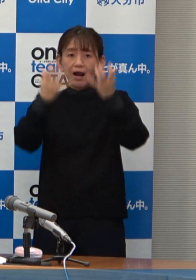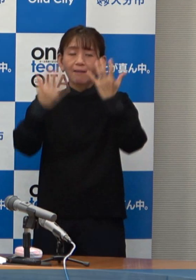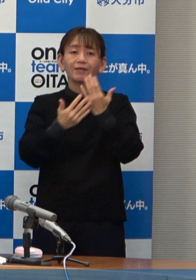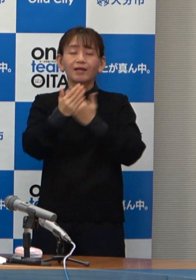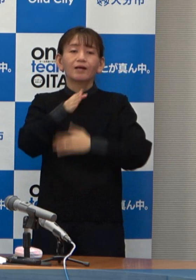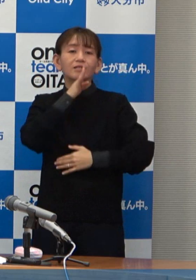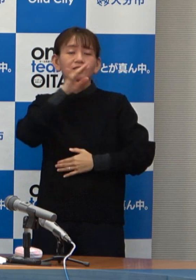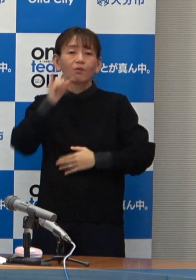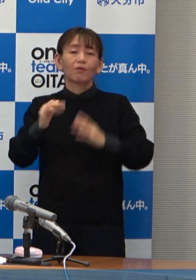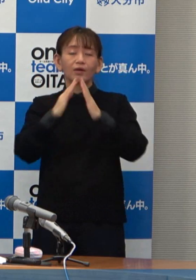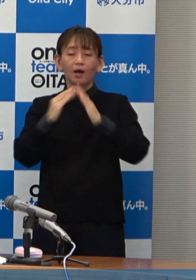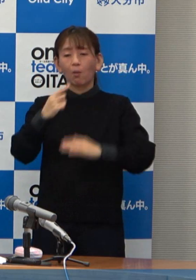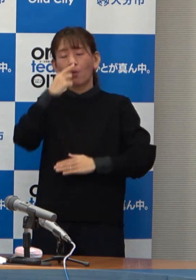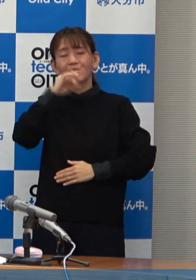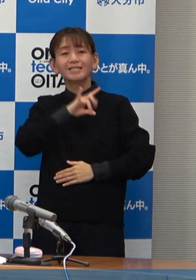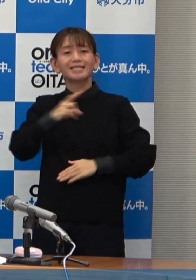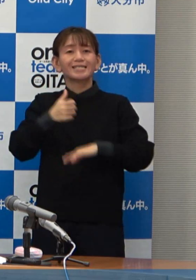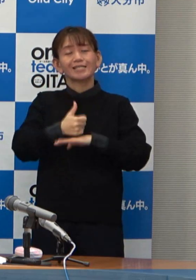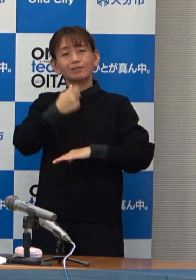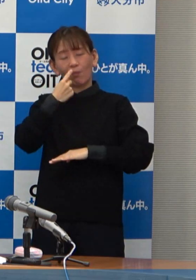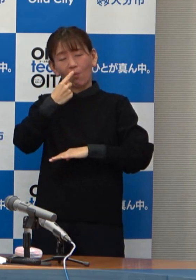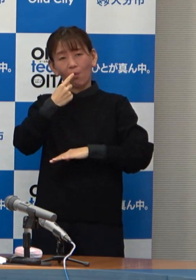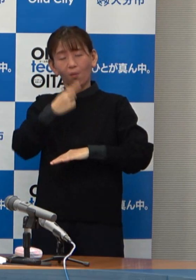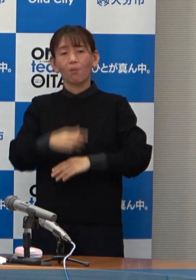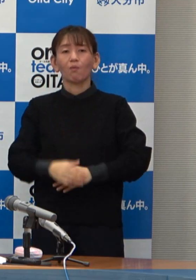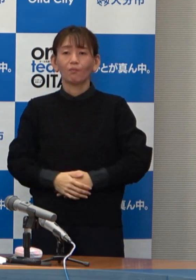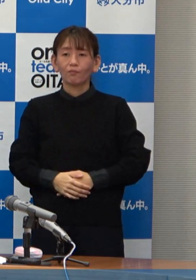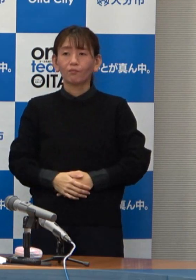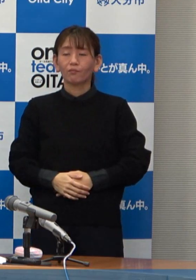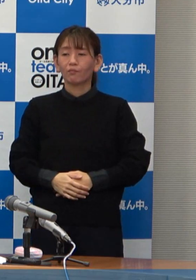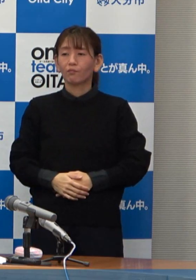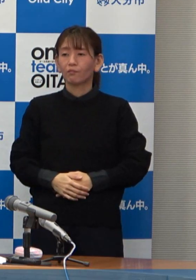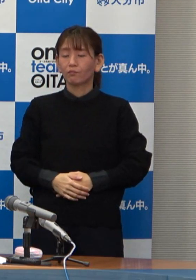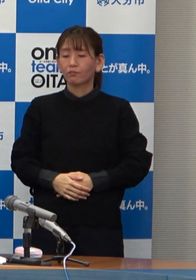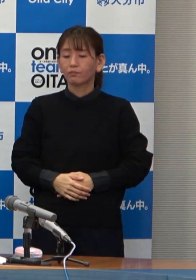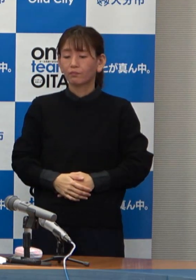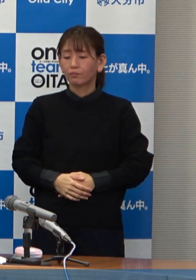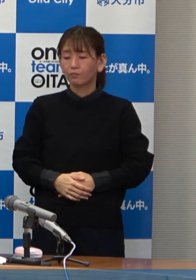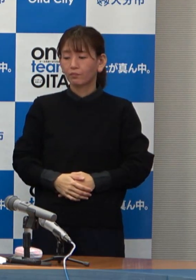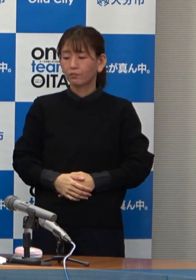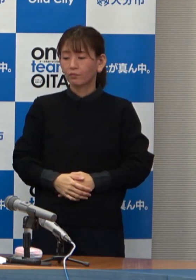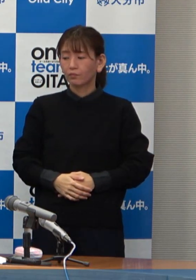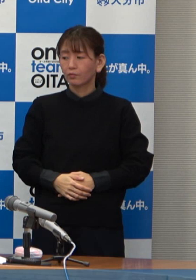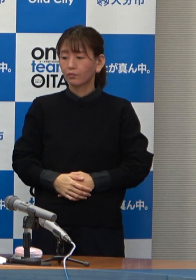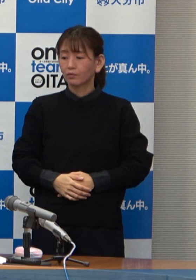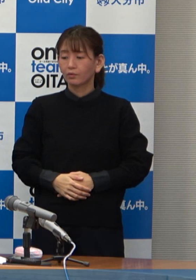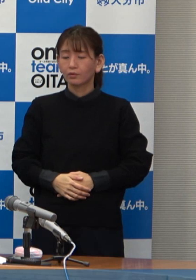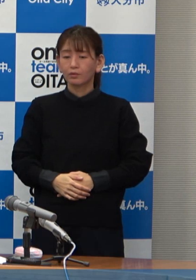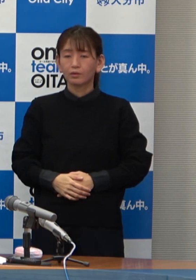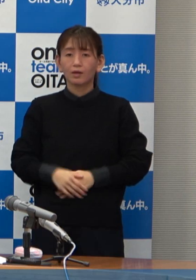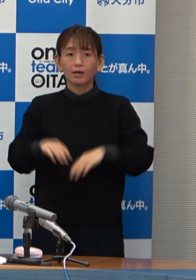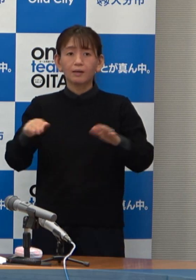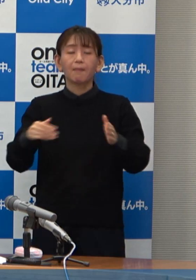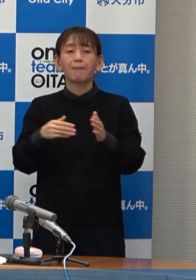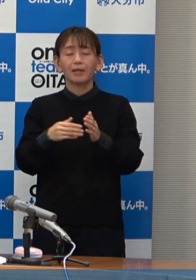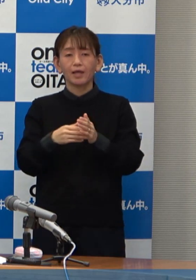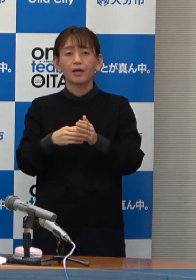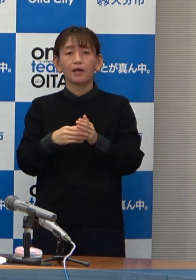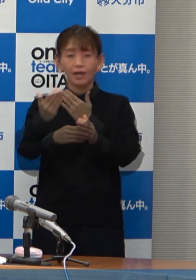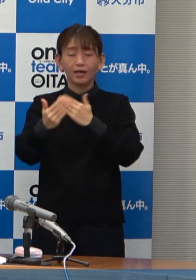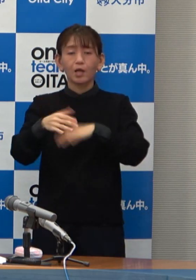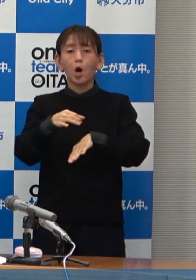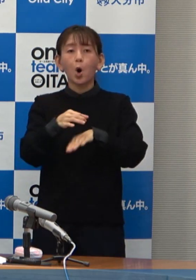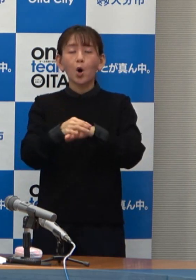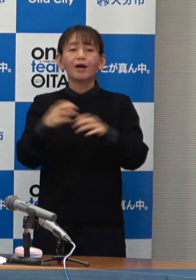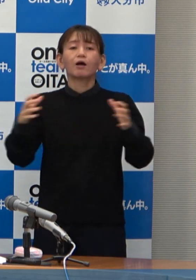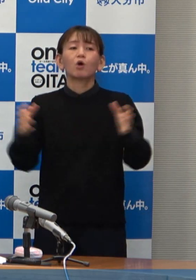その中での意見をえ申し上げますで1つはですね今まで農業花火大会ということ